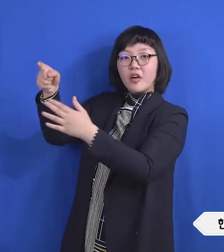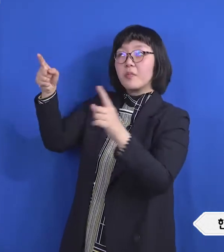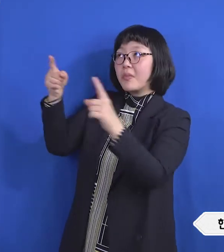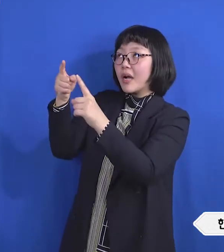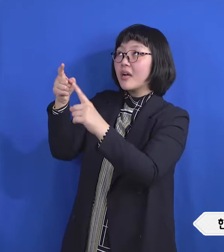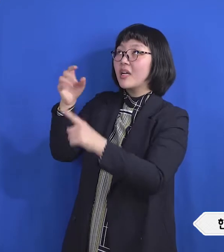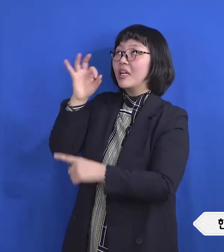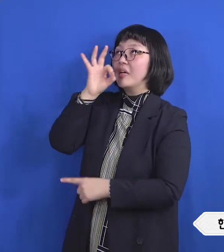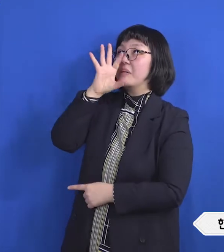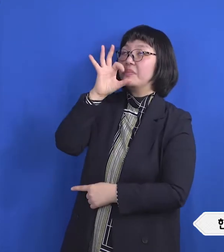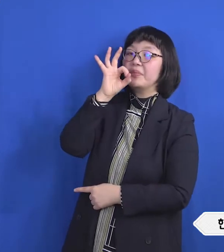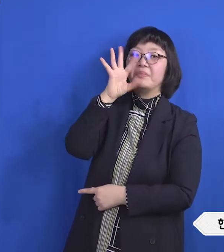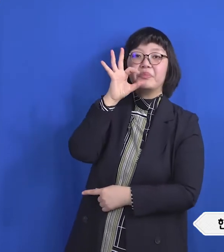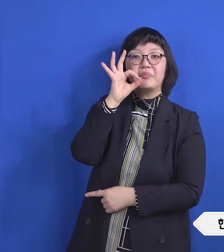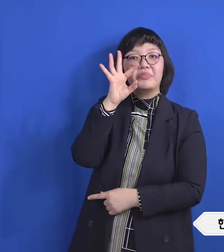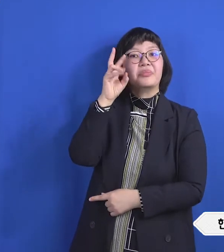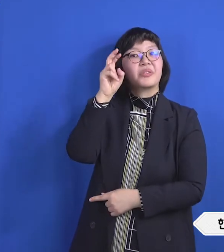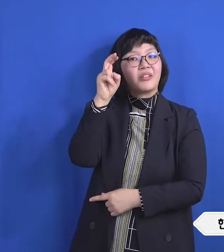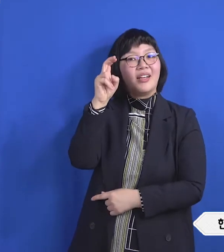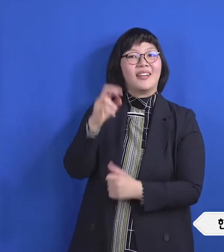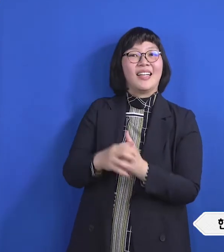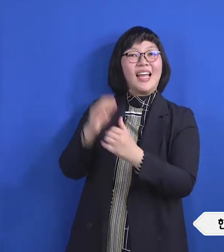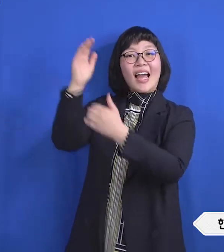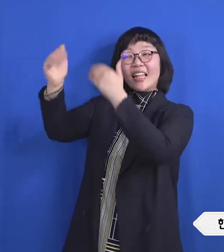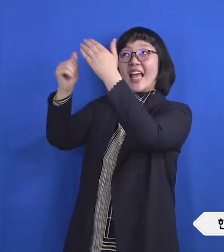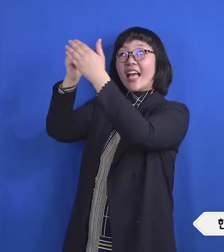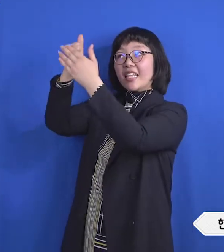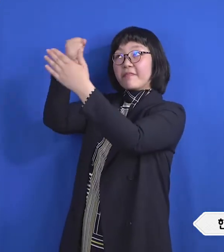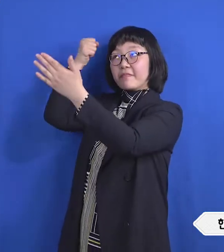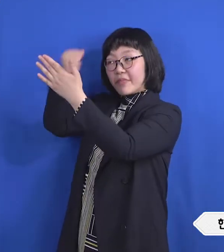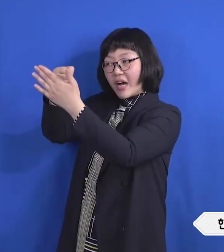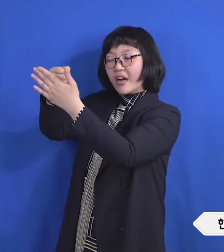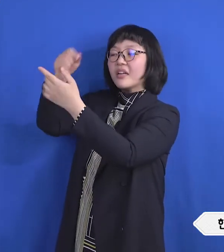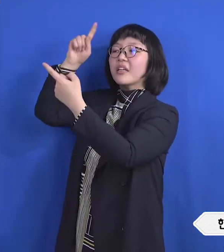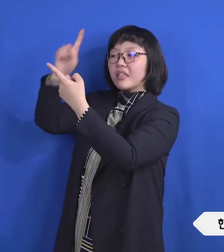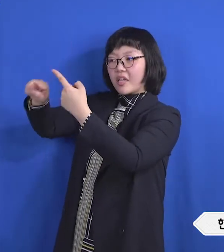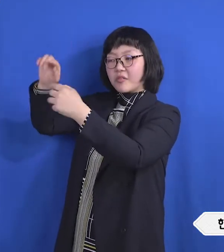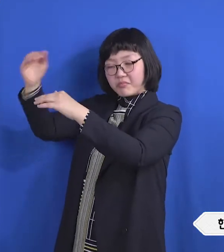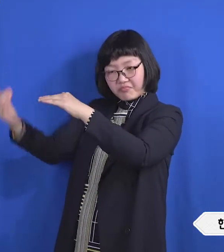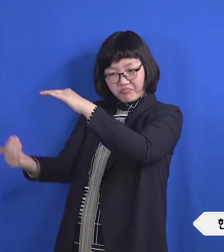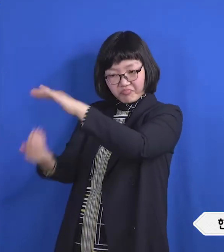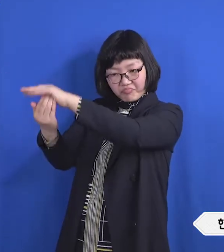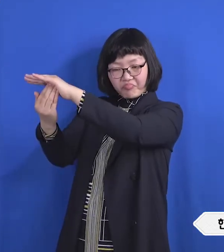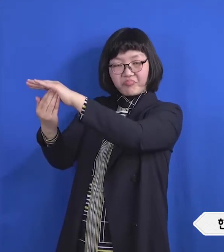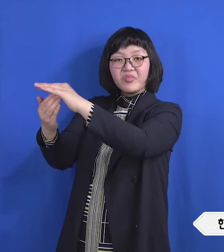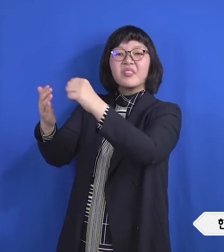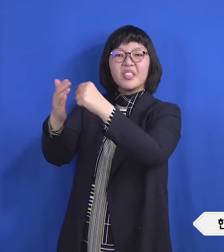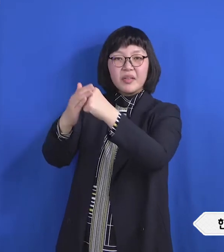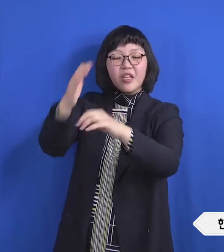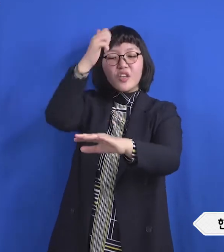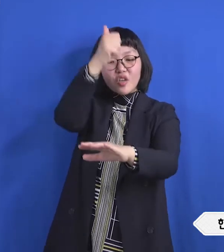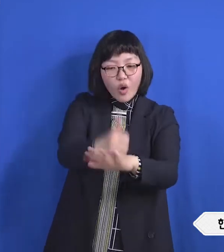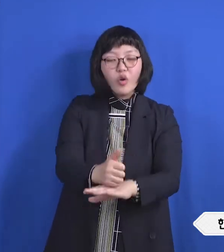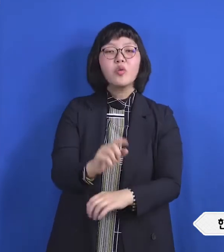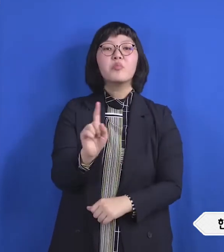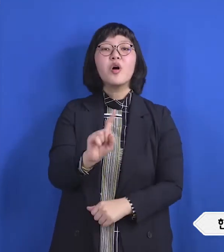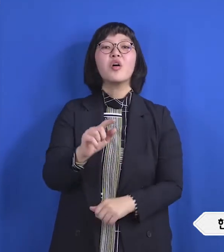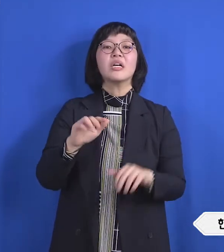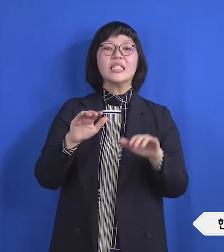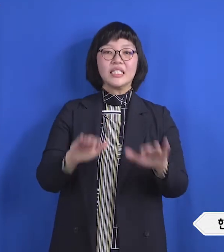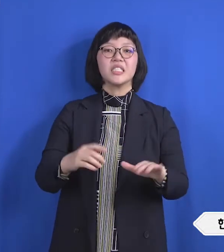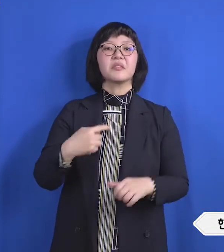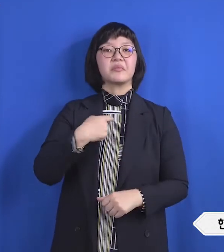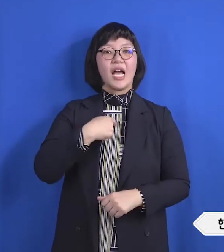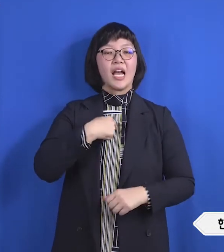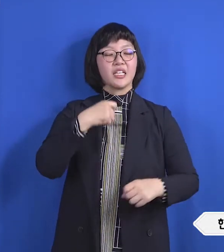된다. 하나님이 예정한 것은 어떤 경우에든 그대로 이루어진다. 그러니까 결론은 하나다. 내가